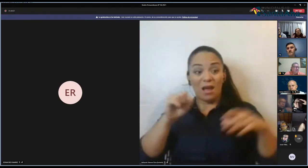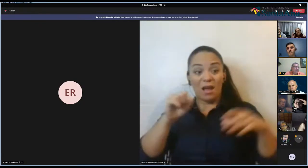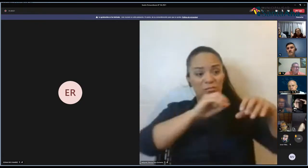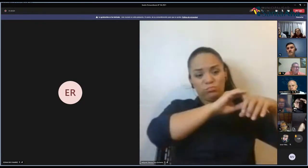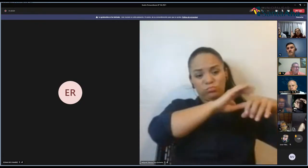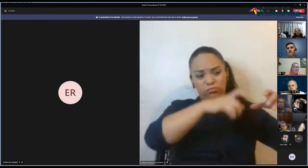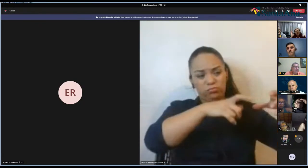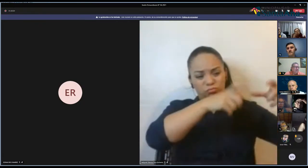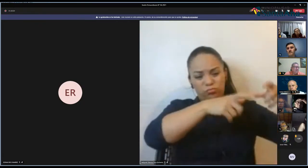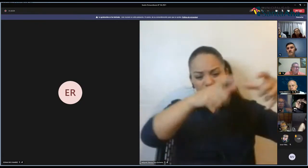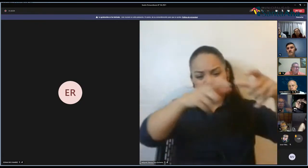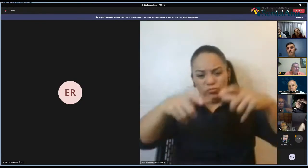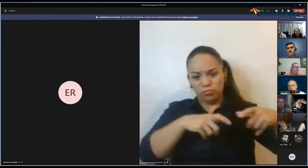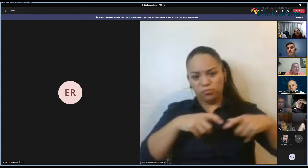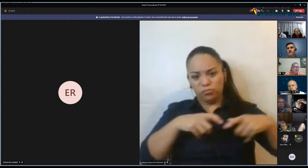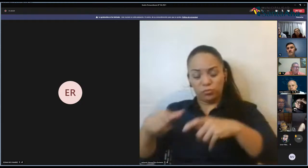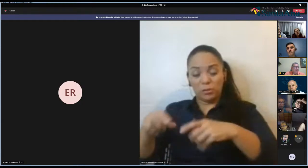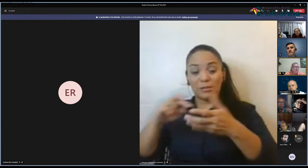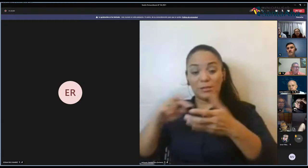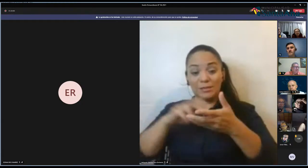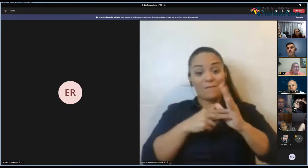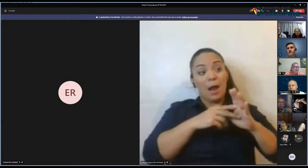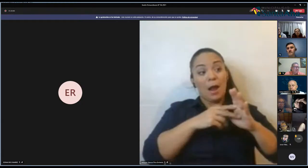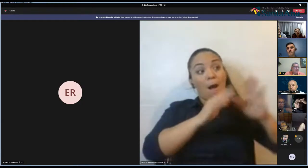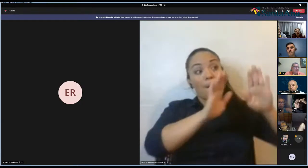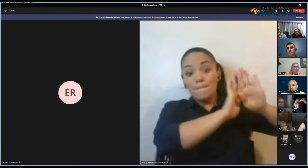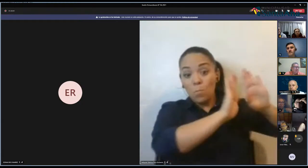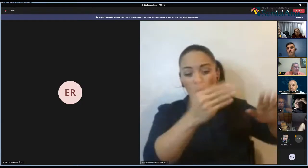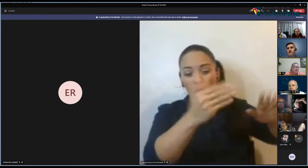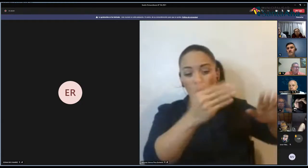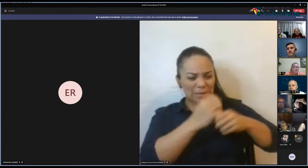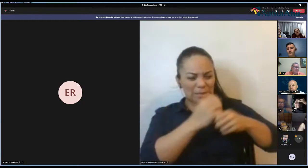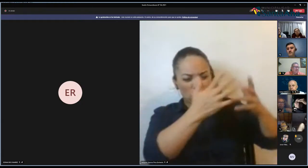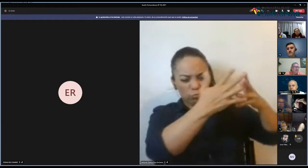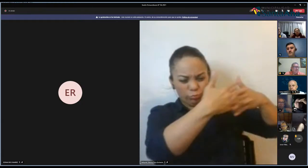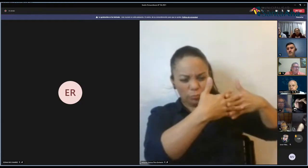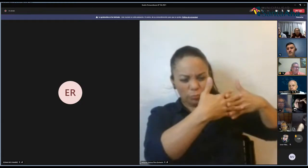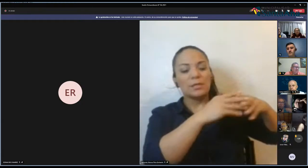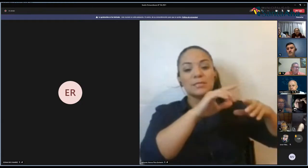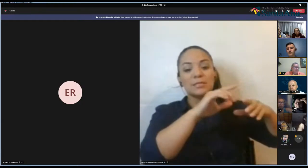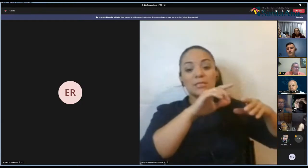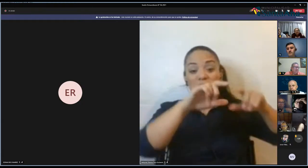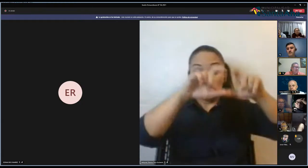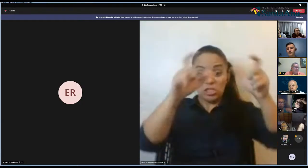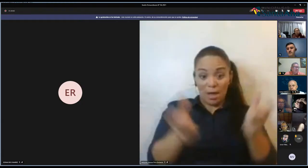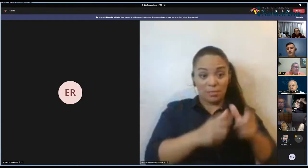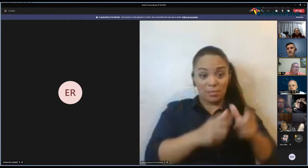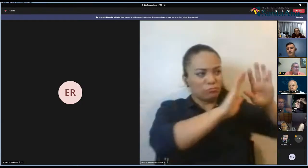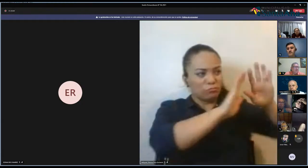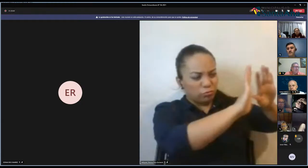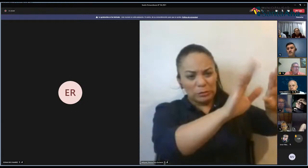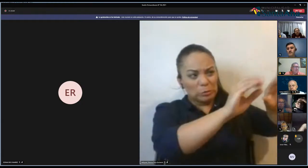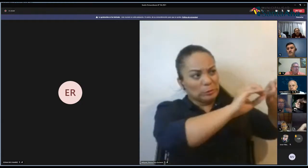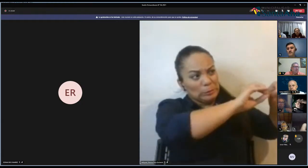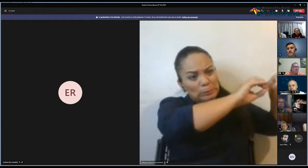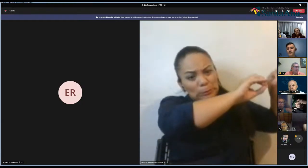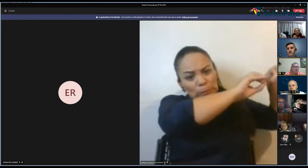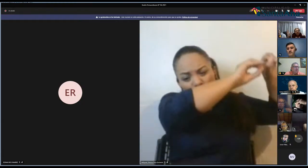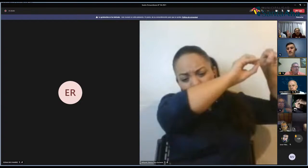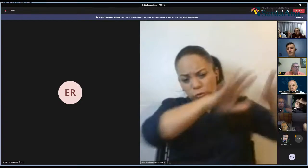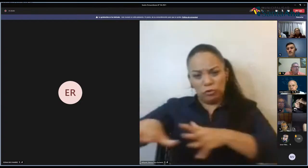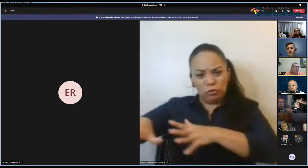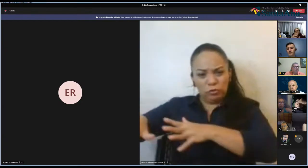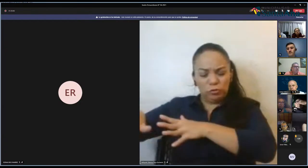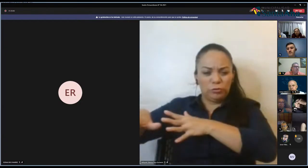él se cayó un muro que habían hecho de llantas entonces vinieron las llantas de todos tamaños de carritos de